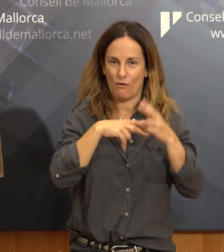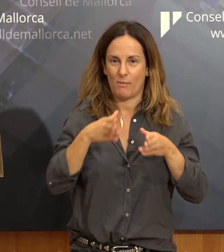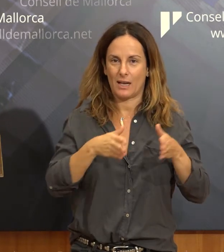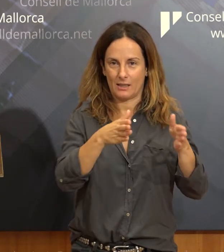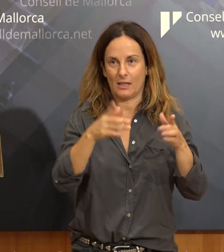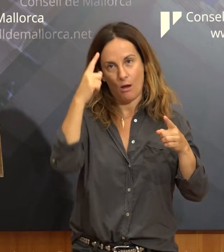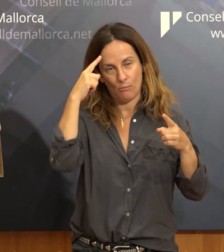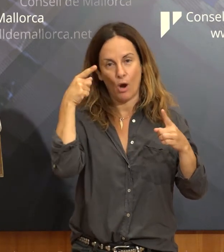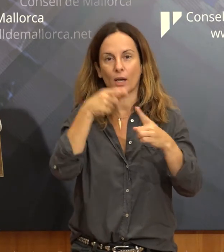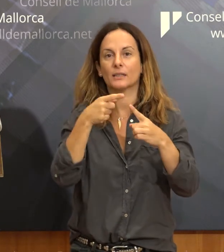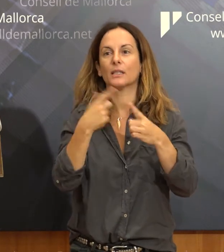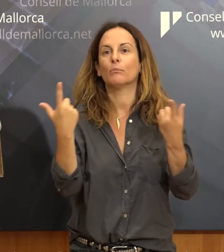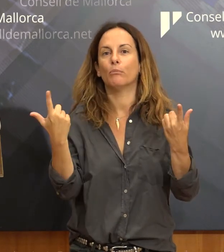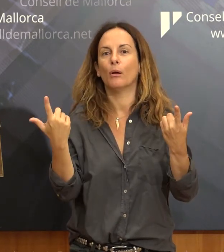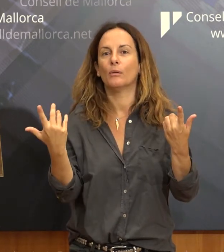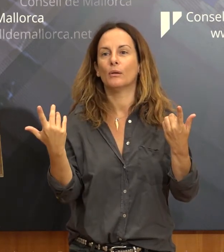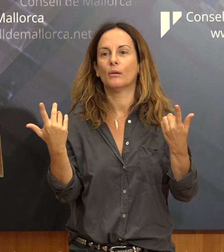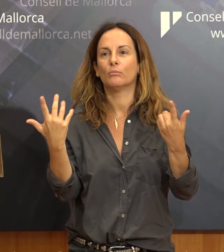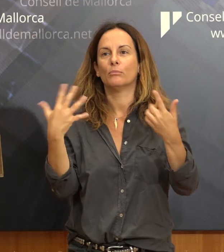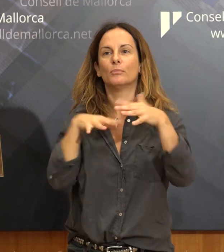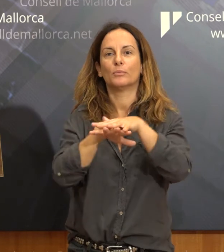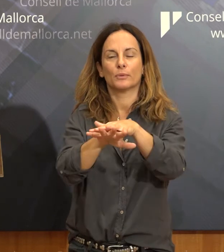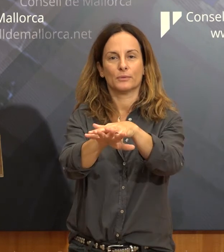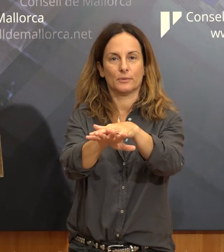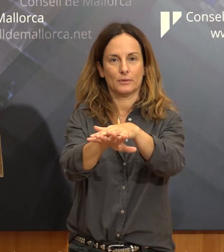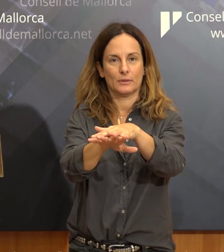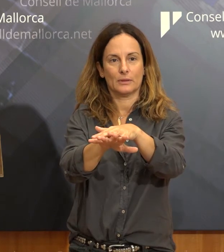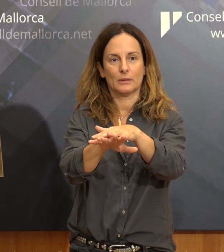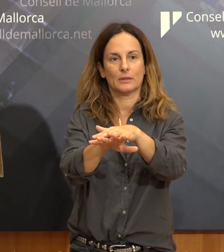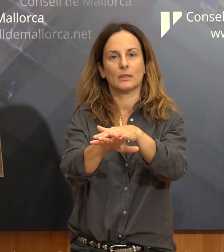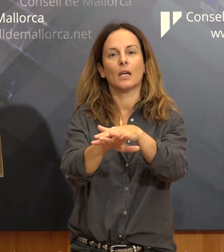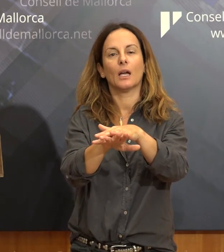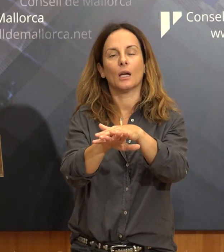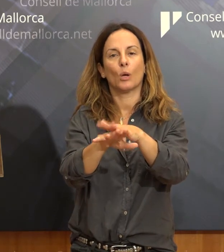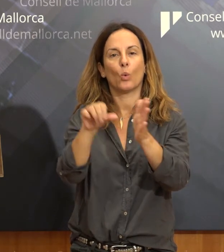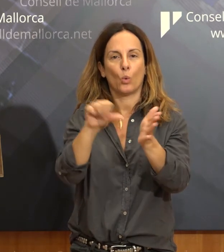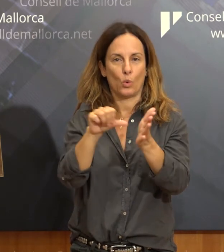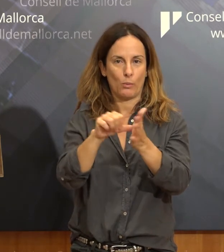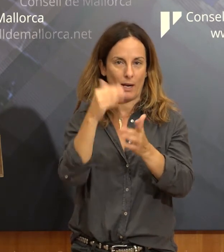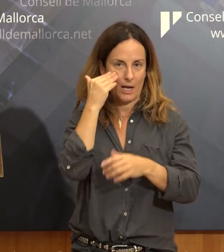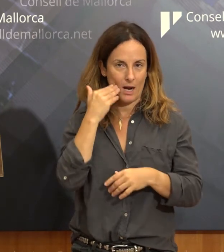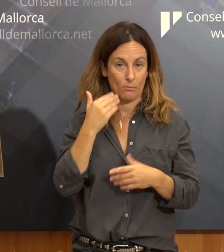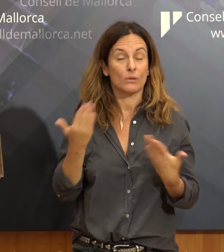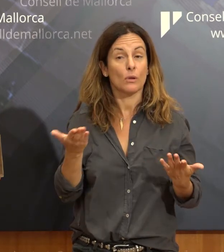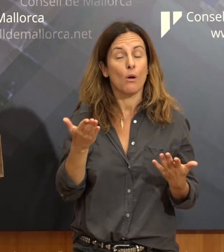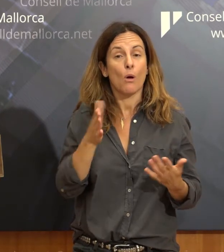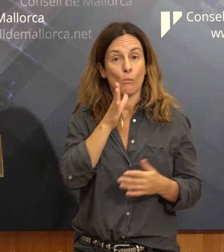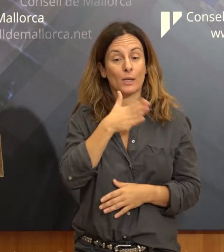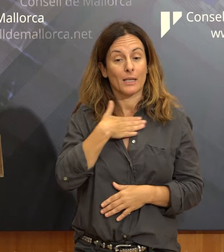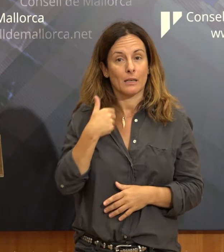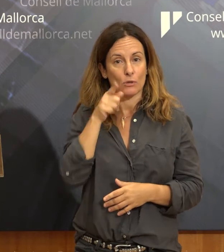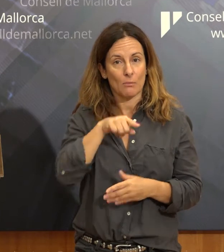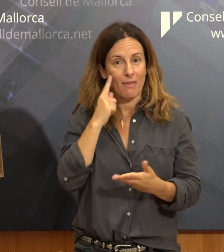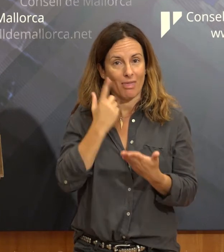integrar de manera adequada dins la xarxa urbana del municipi de Campos. Perquè també volen demostrar una cosa, i és que allà on hi